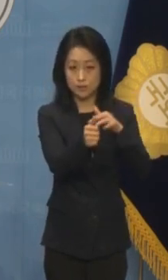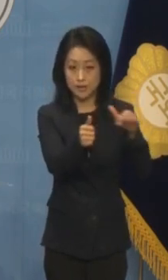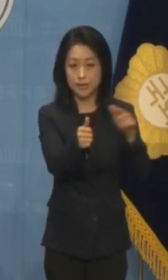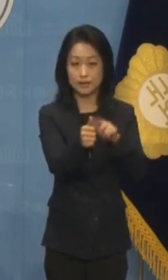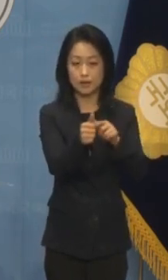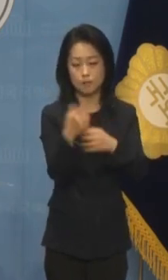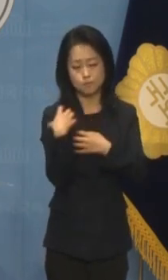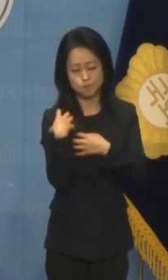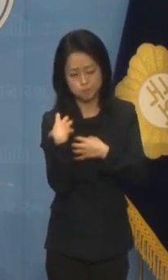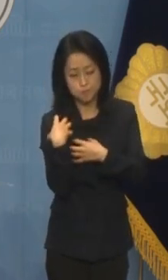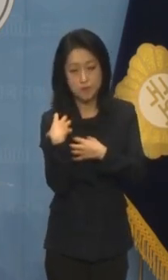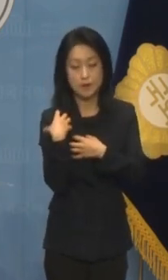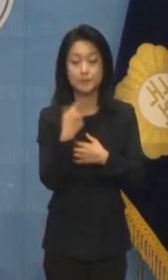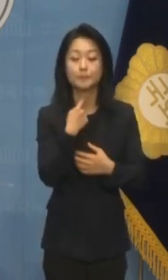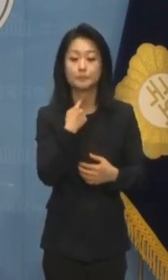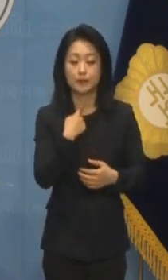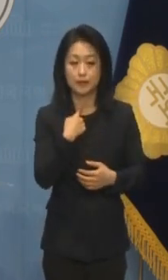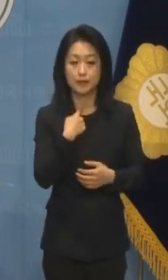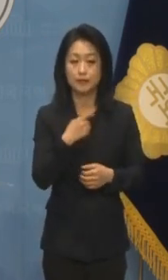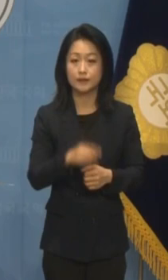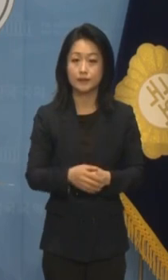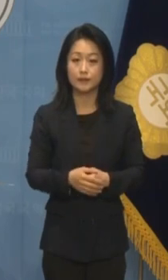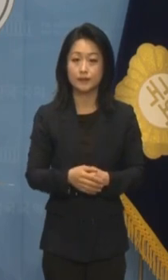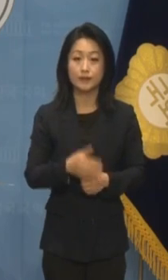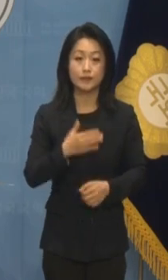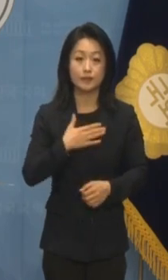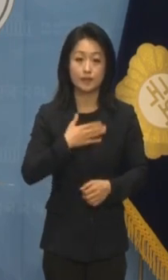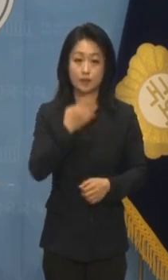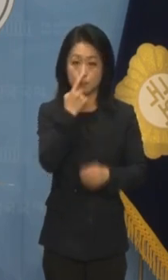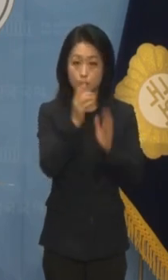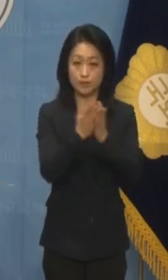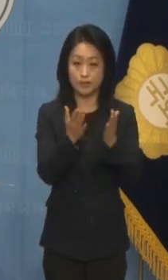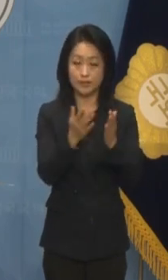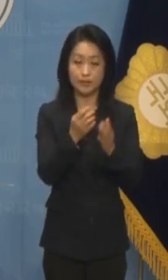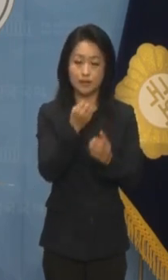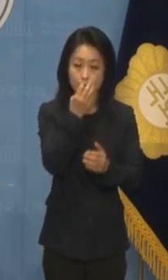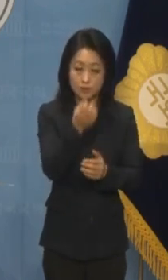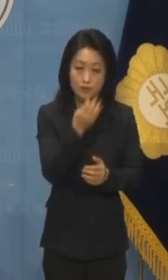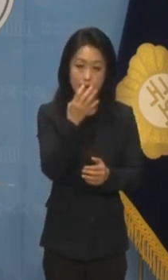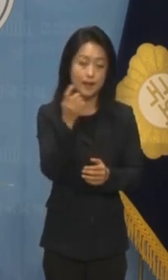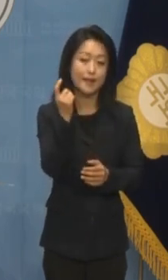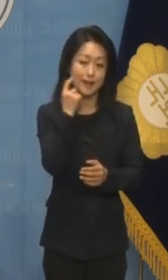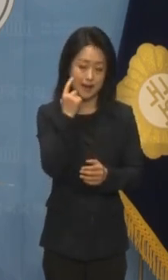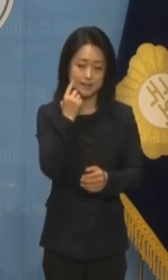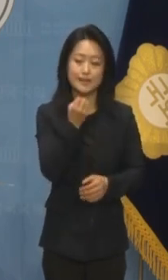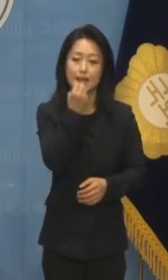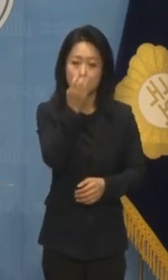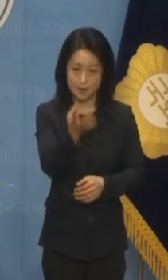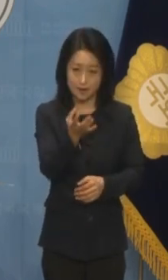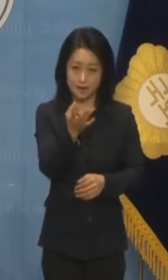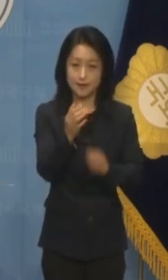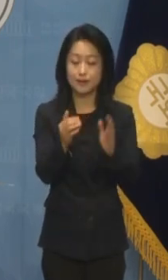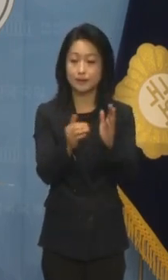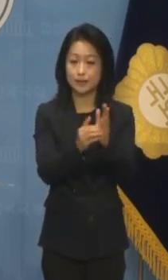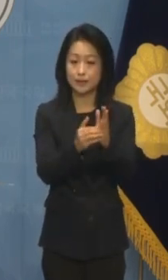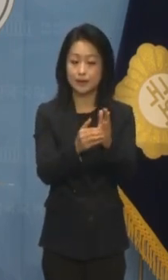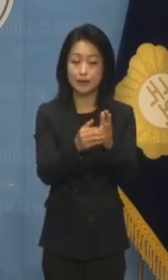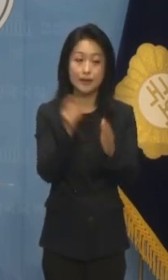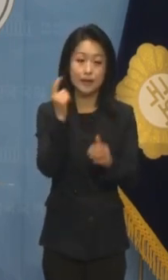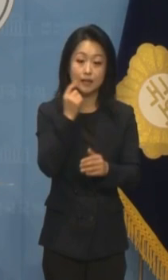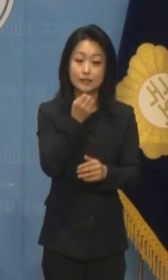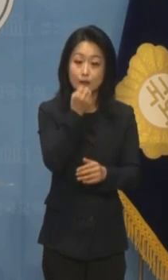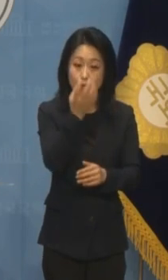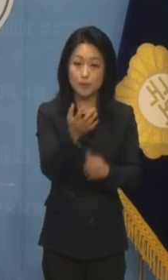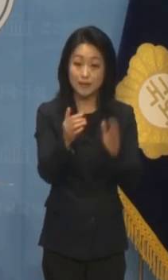수밖에 없었다. 그랬기 때문에 자기가 재판에서 위증을 할 수밖에 없었다, 이렇게 자백을 했습니다. 이 자백 이후에